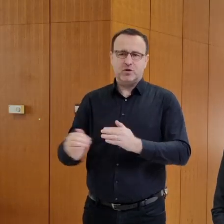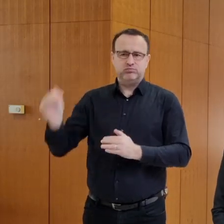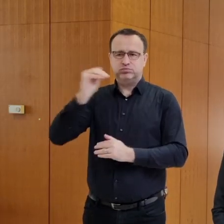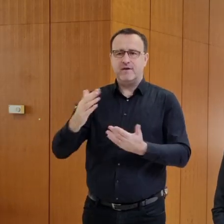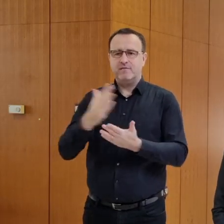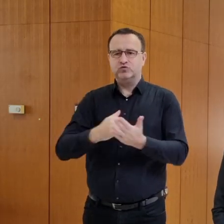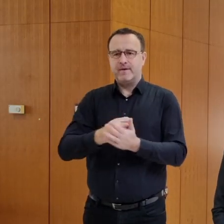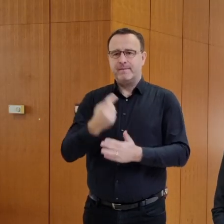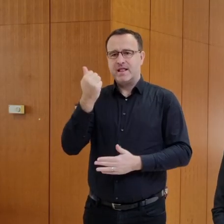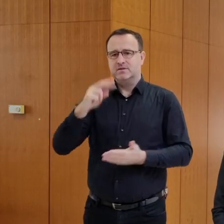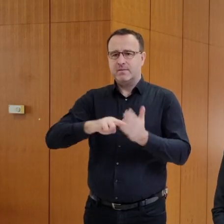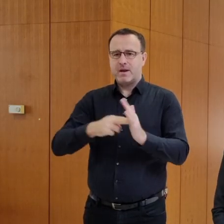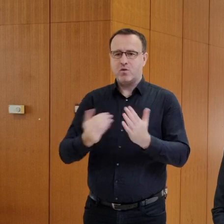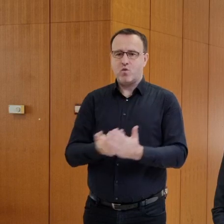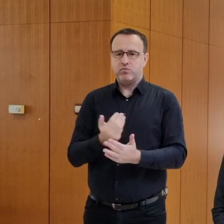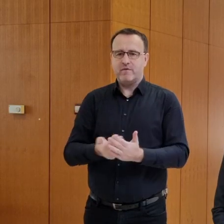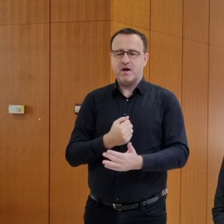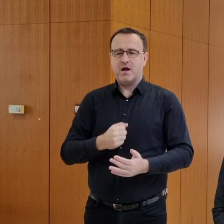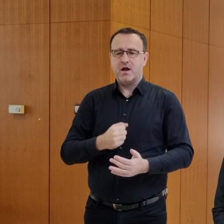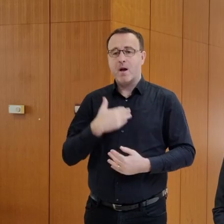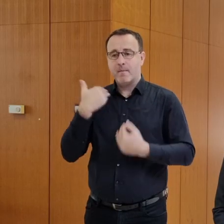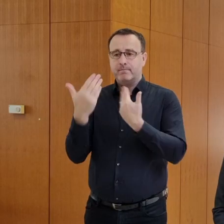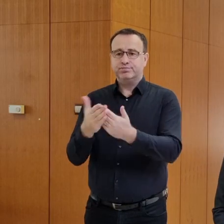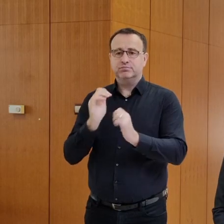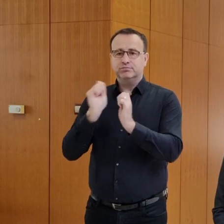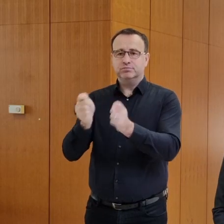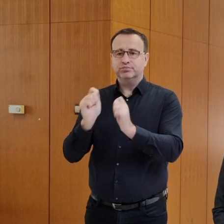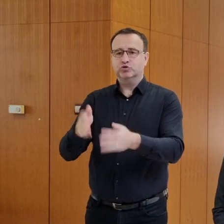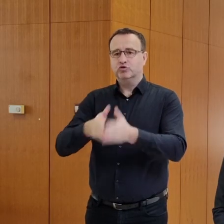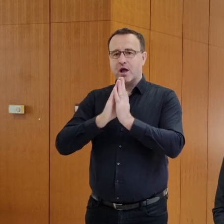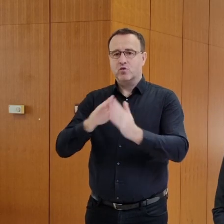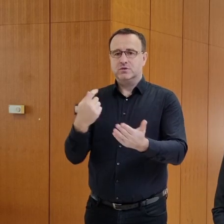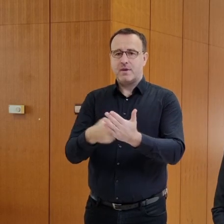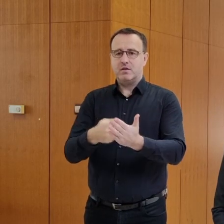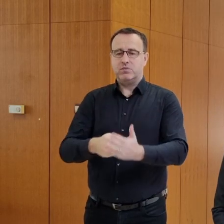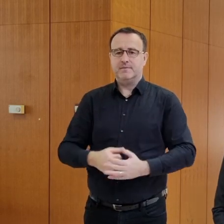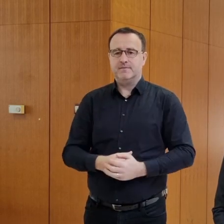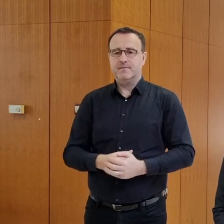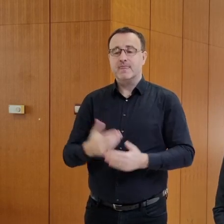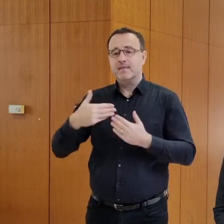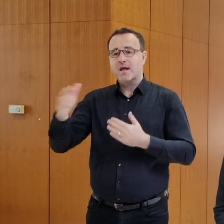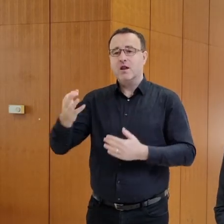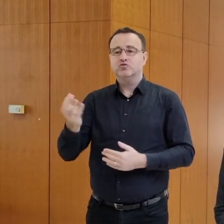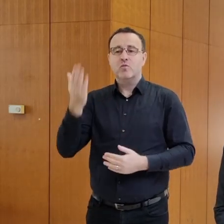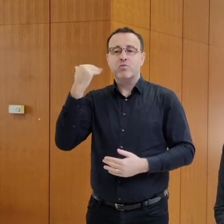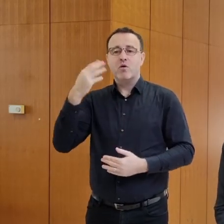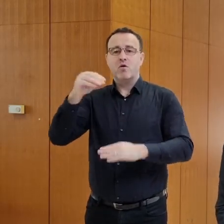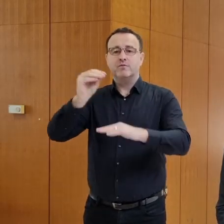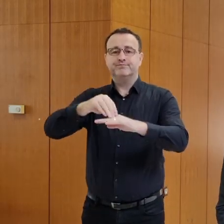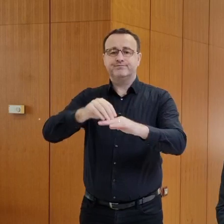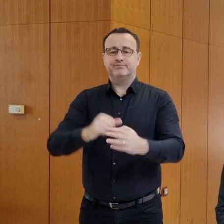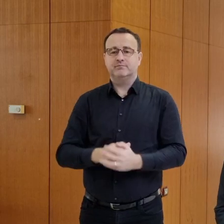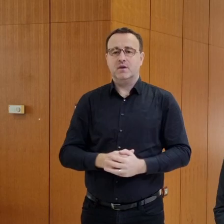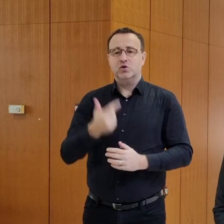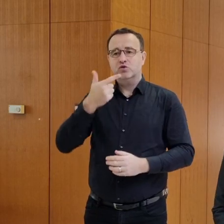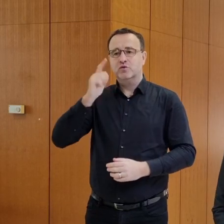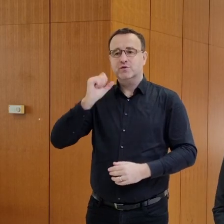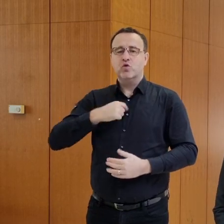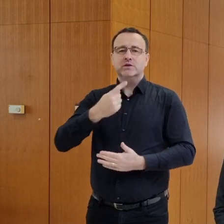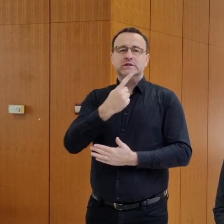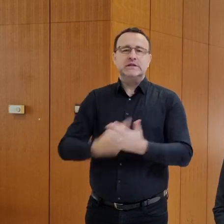využívaní peňazí plánu obnovy a pri podávaní žiadosti o platbu. Ďalej, čo tam bolo uvedené, že Slovensko